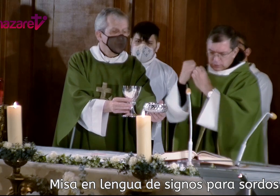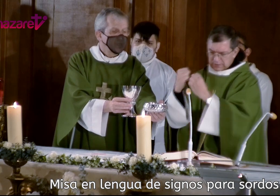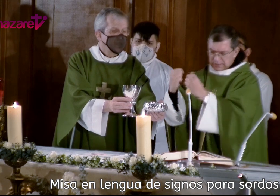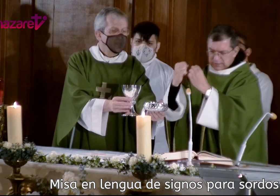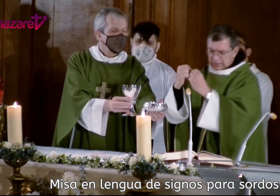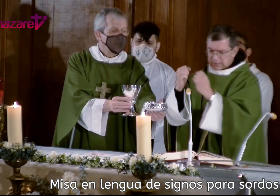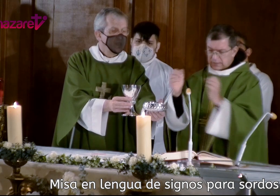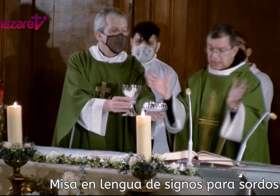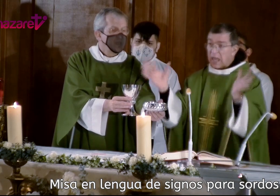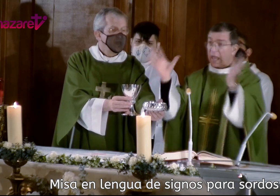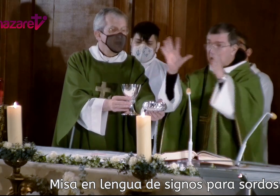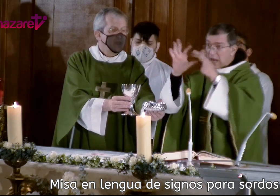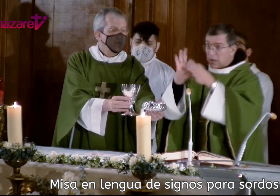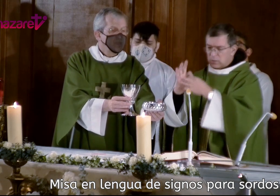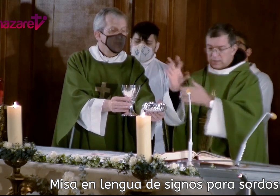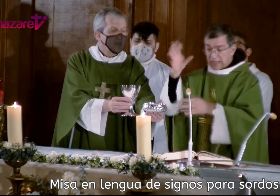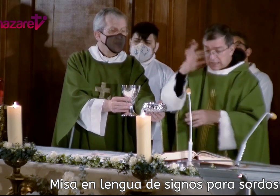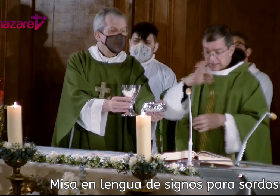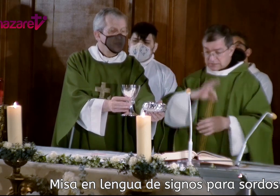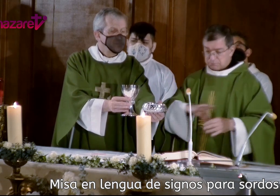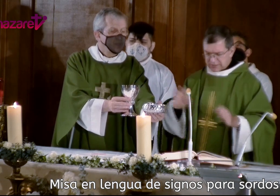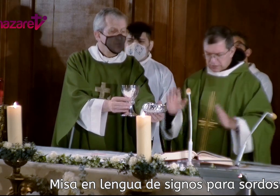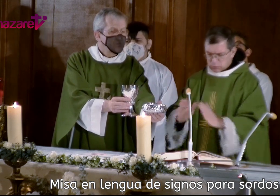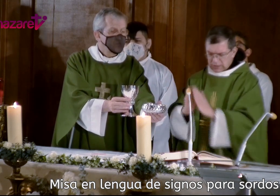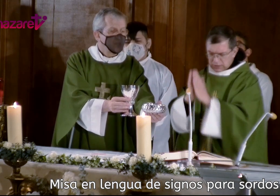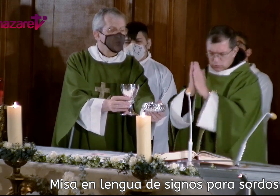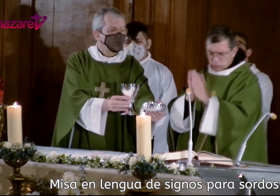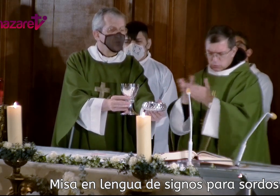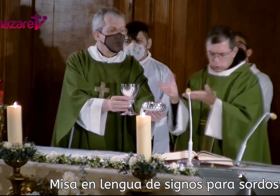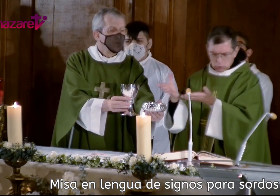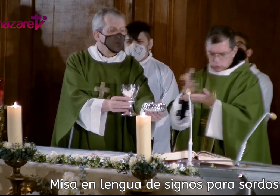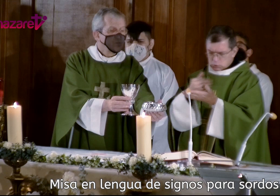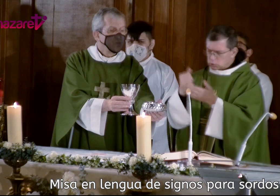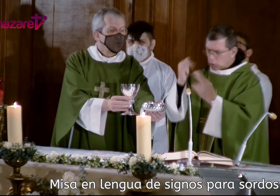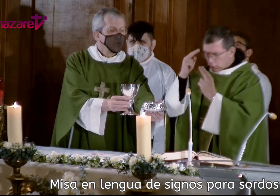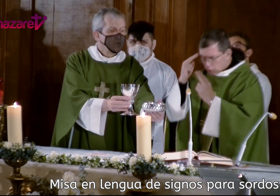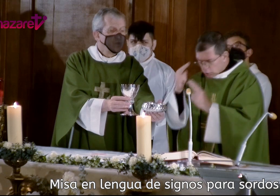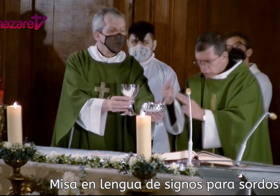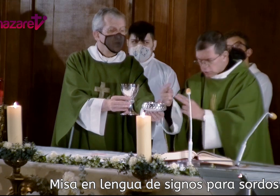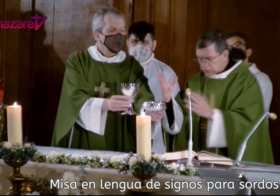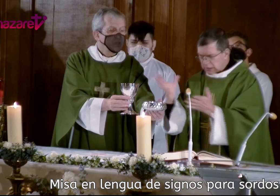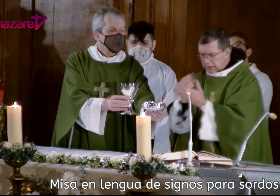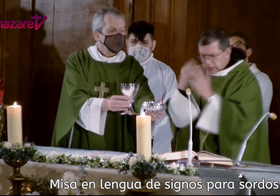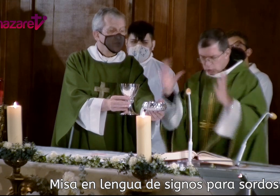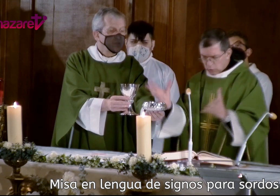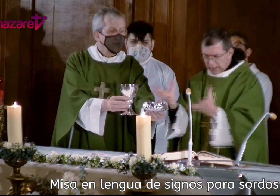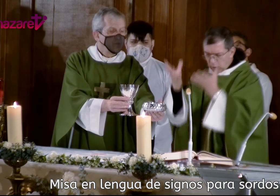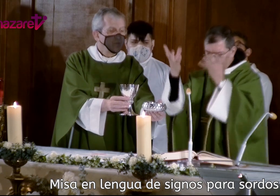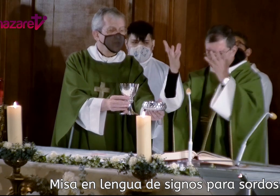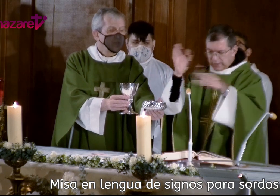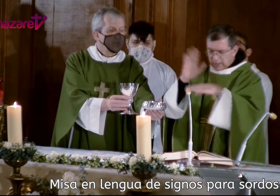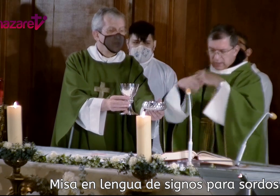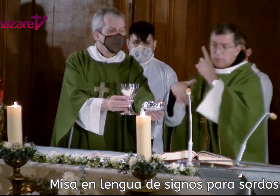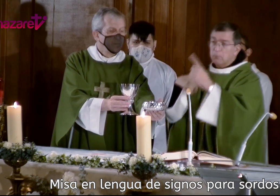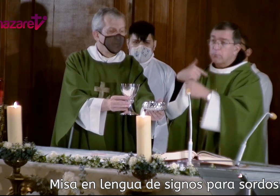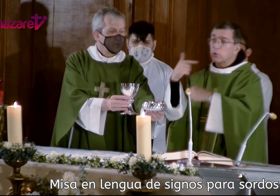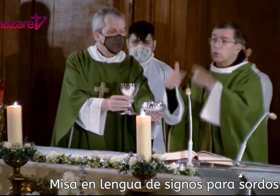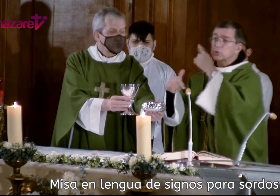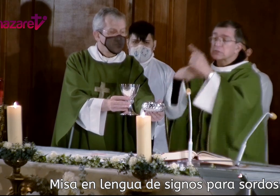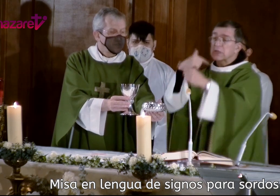omnipotente, en la unidad del Espíritu Santo, todo honor y toda gloria, por siglos